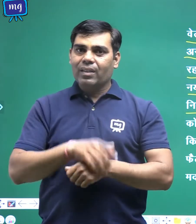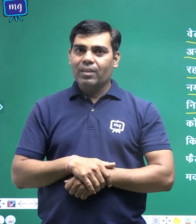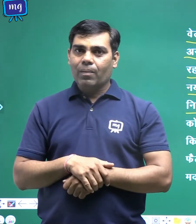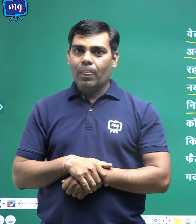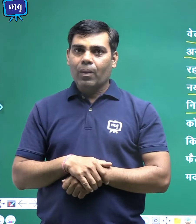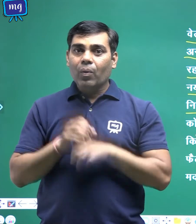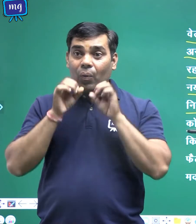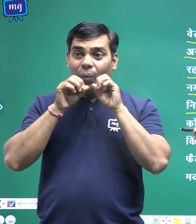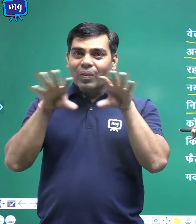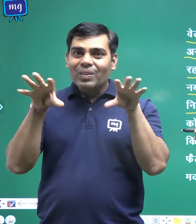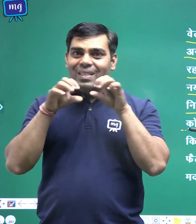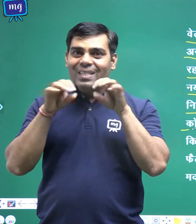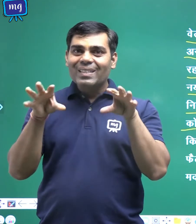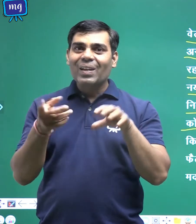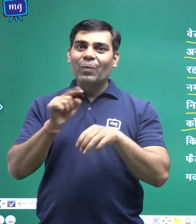उपदेशों को